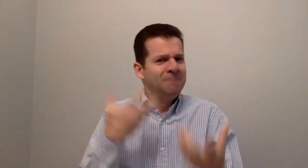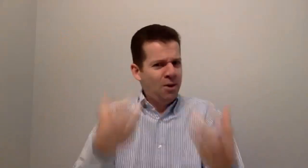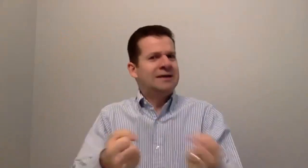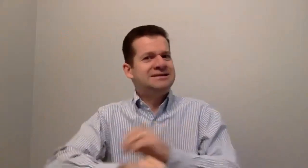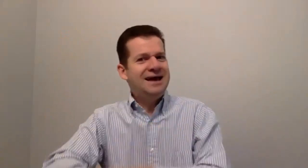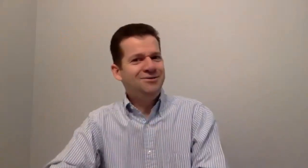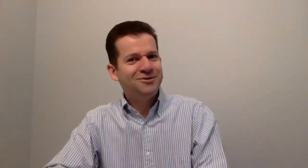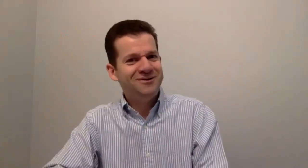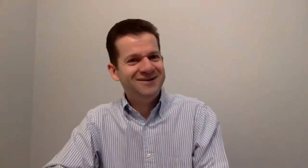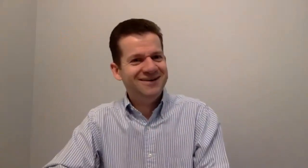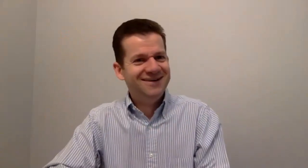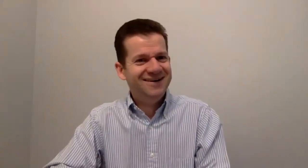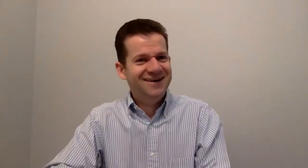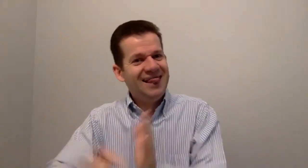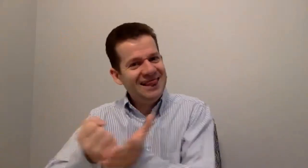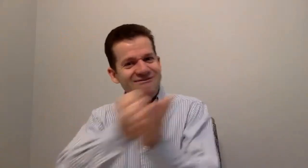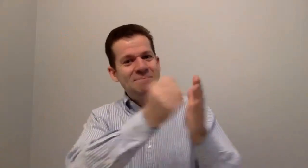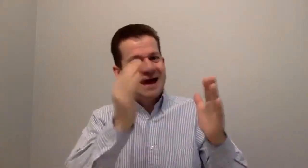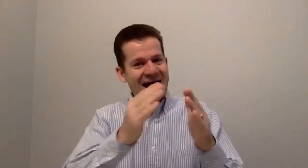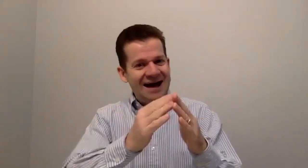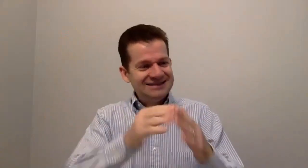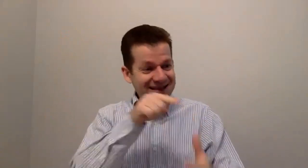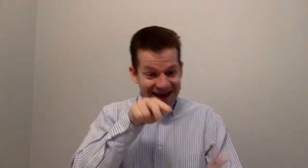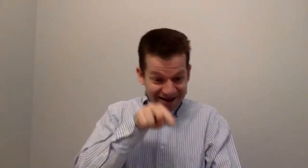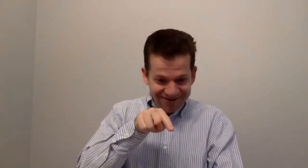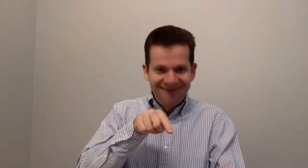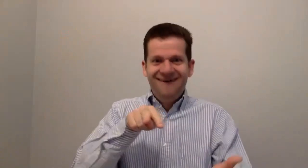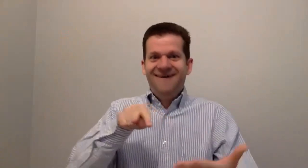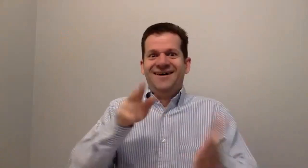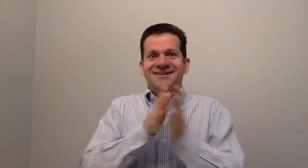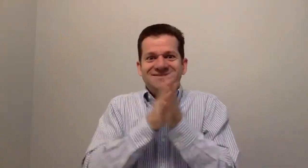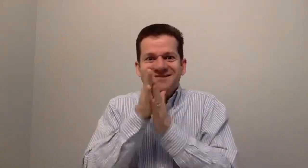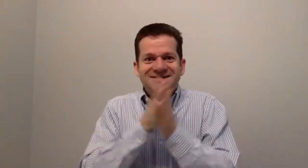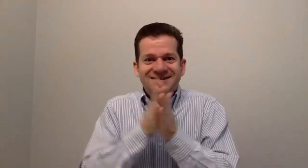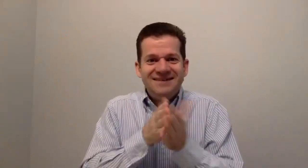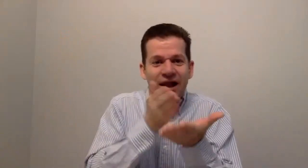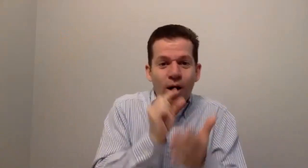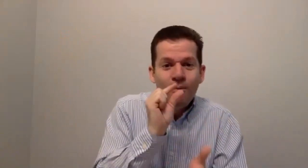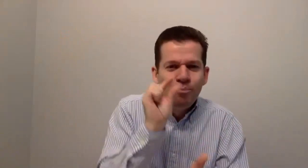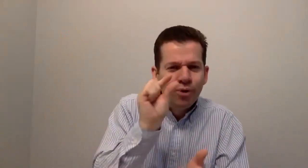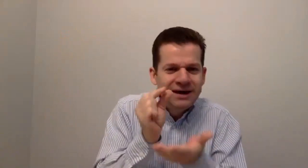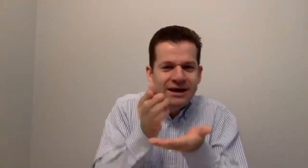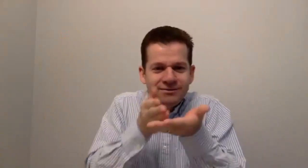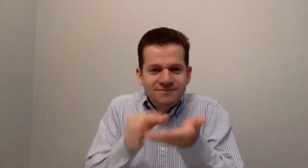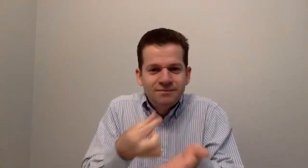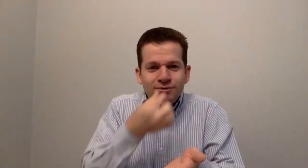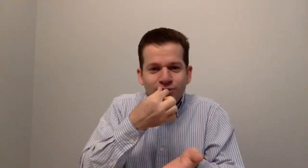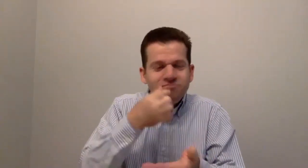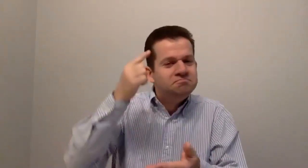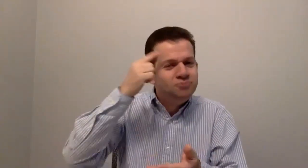eu aceito. Levei para casa e ela viu. Ela come um pouquinho. Todo